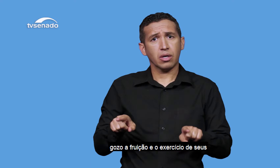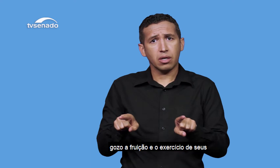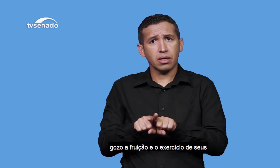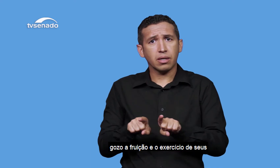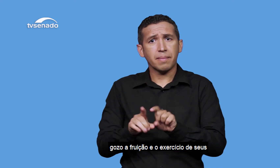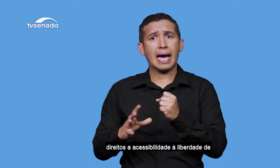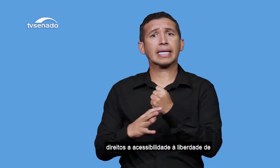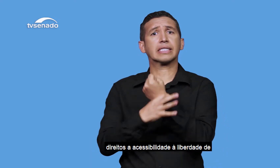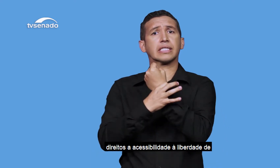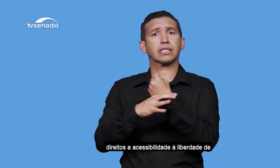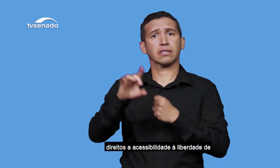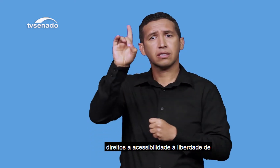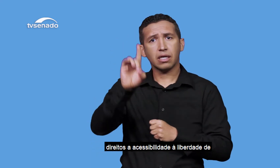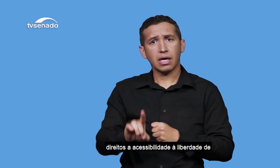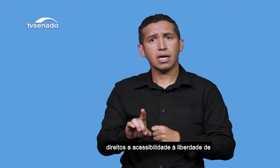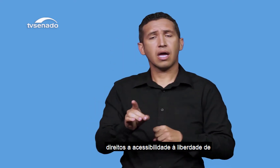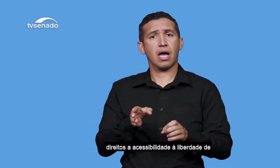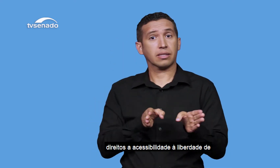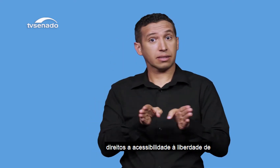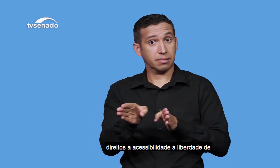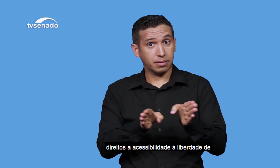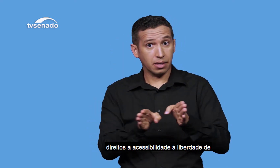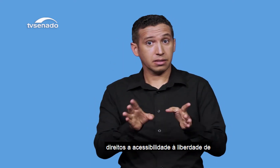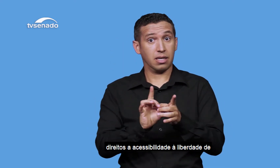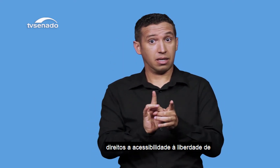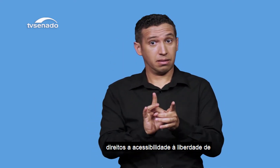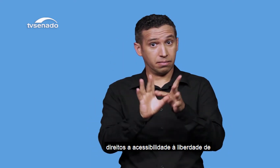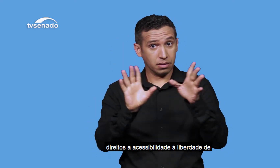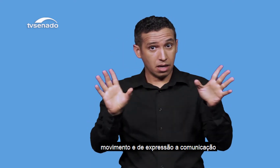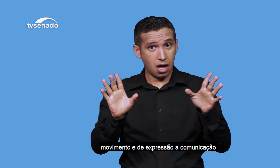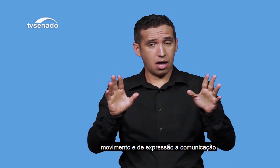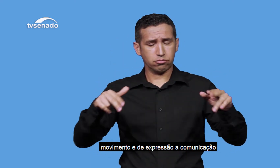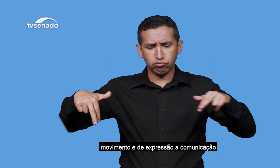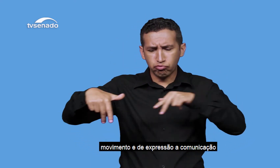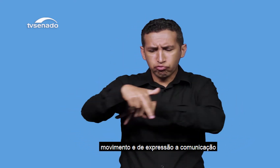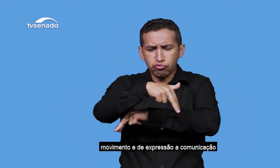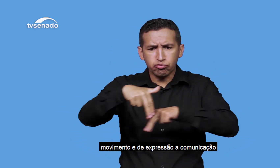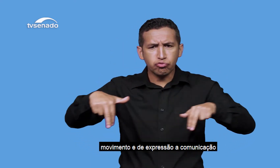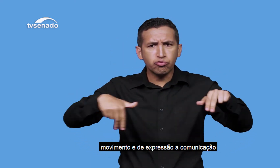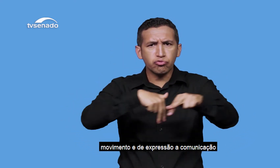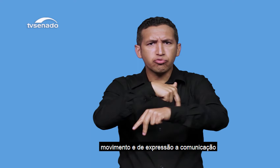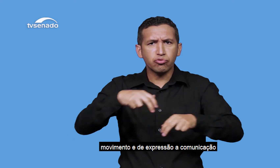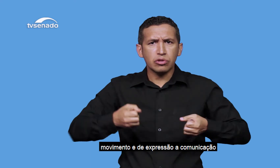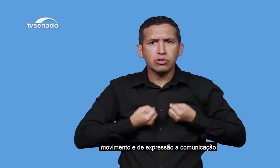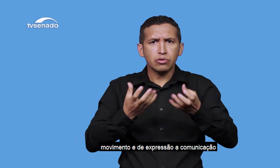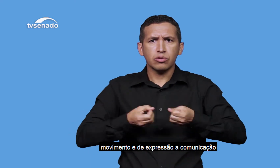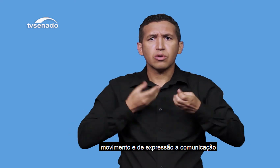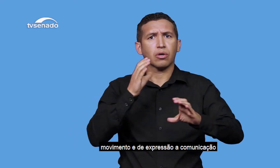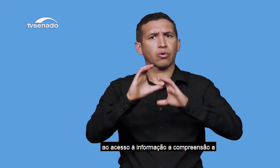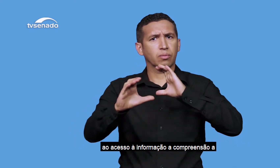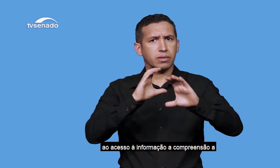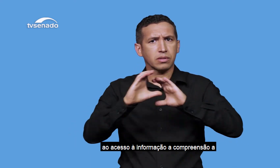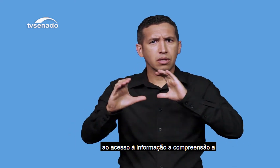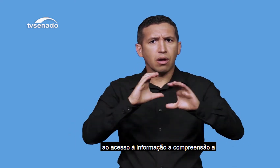o exercício de seus direitos a acessibilidade à liberdade de movimento e de expressão a comunicação ao